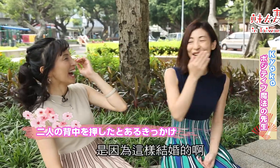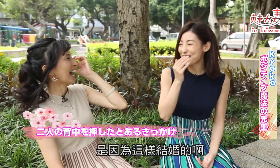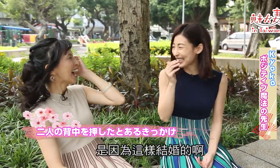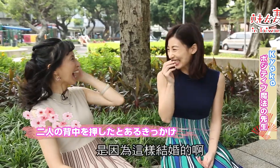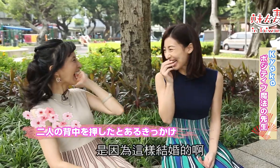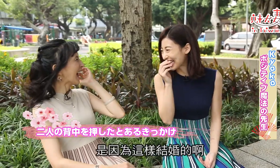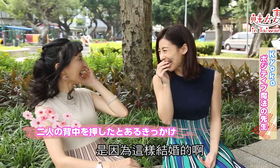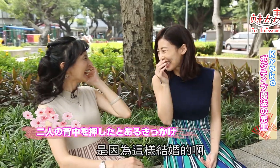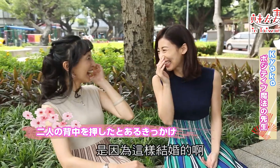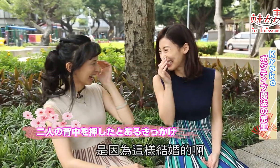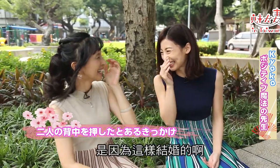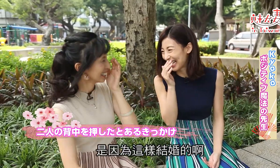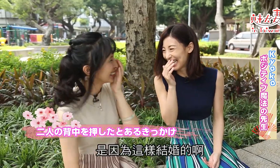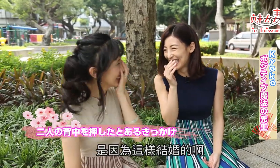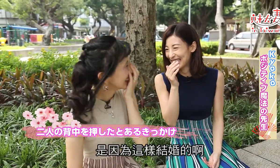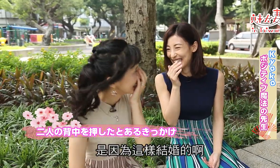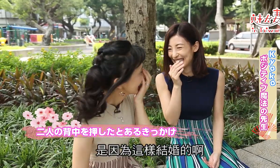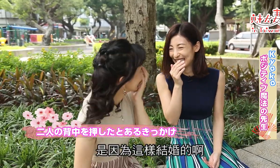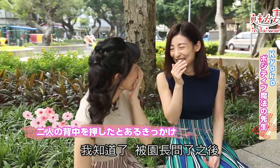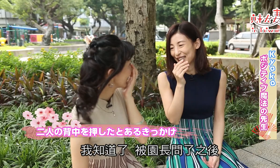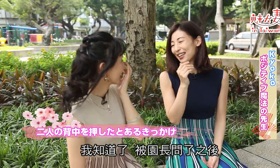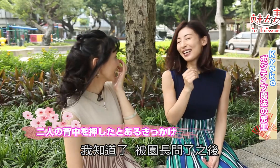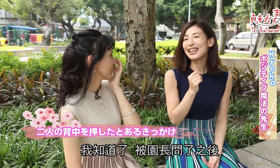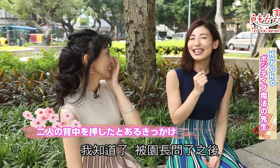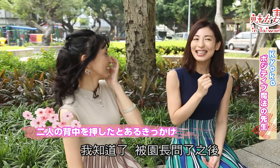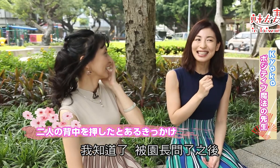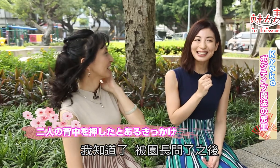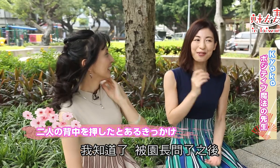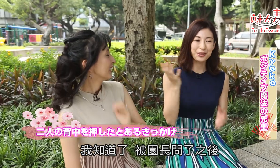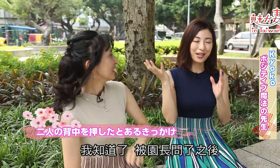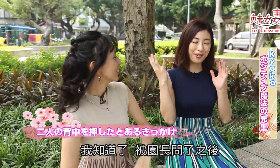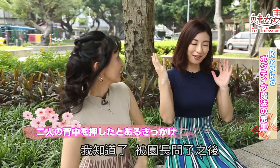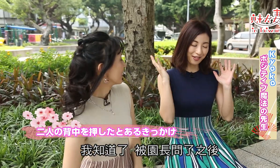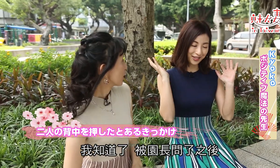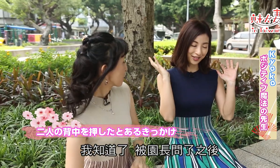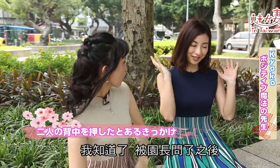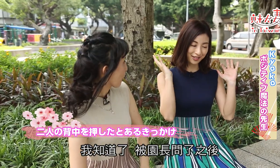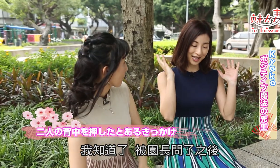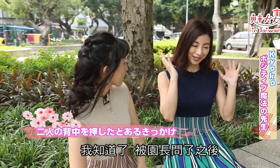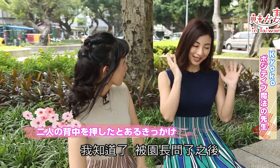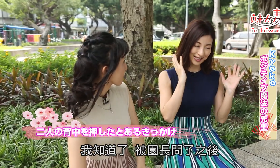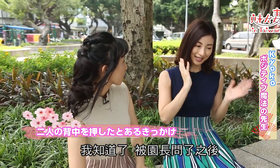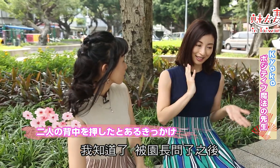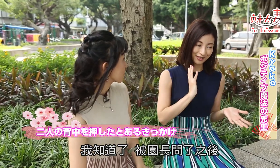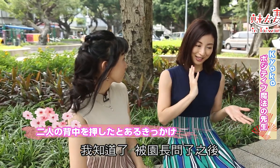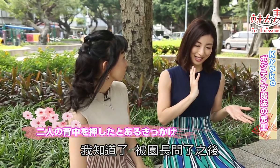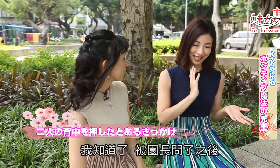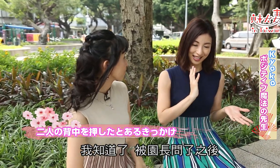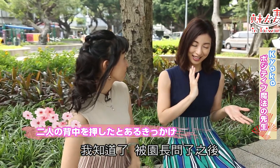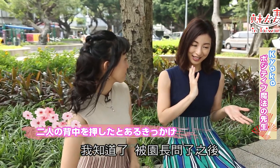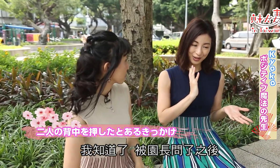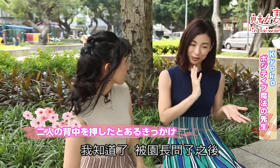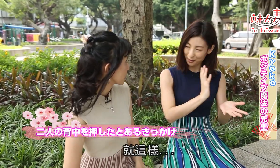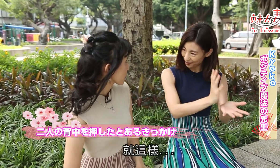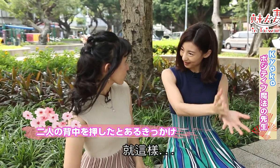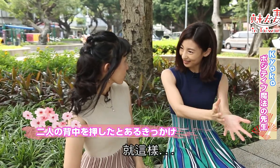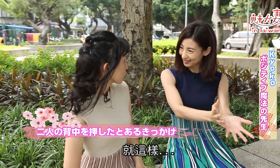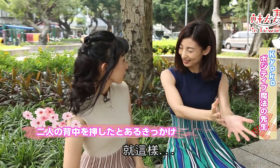うきっかけだったんですか？ はい、わかりました、ね、 でもそれをその園長先生から言われて、うん、そのまま、